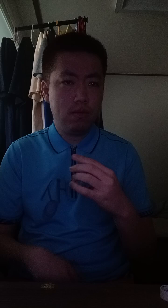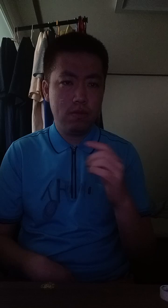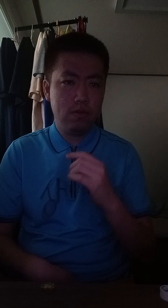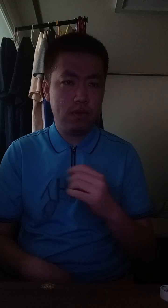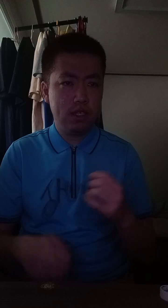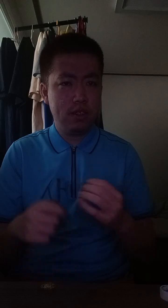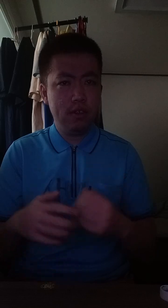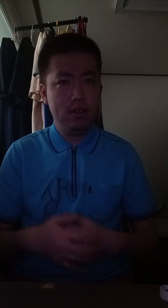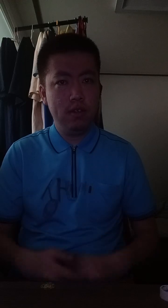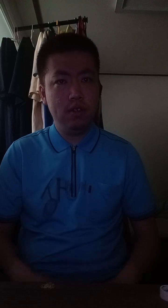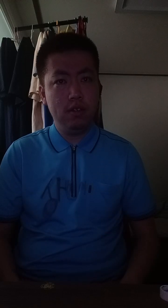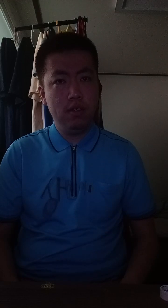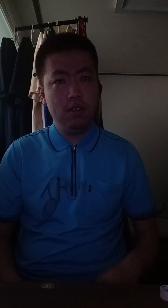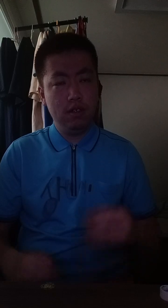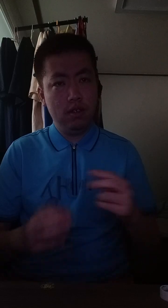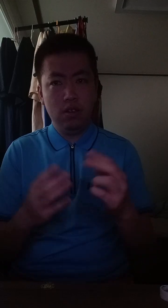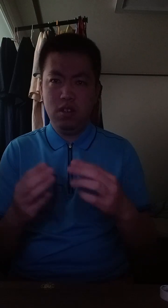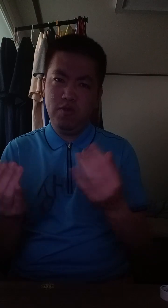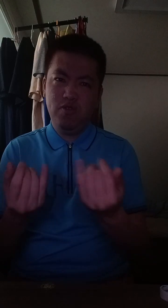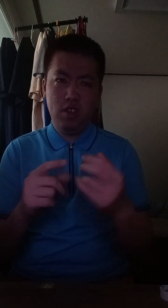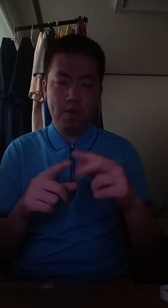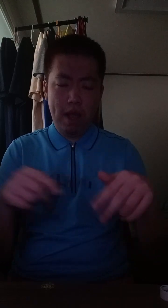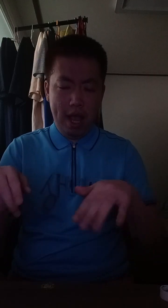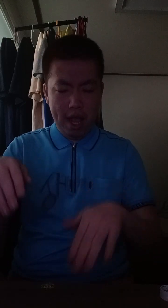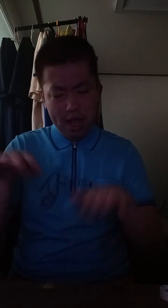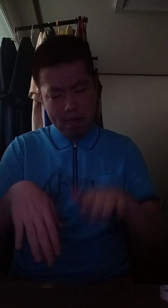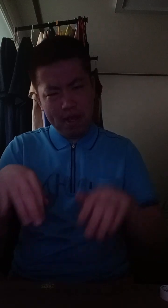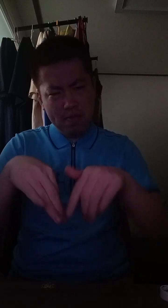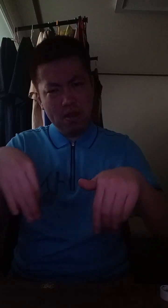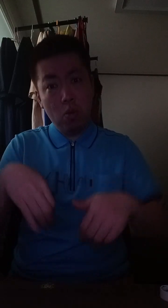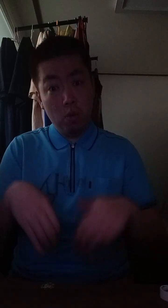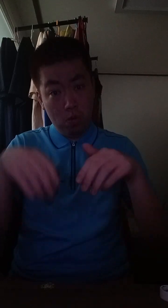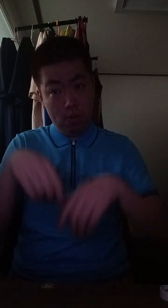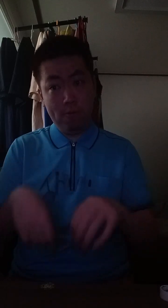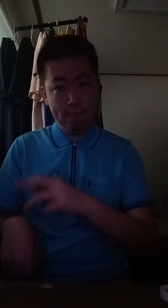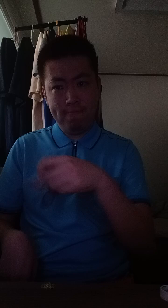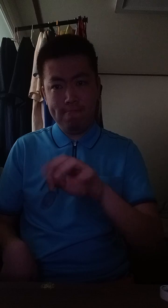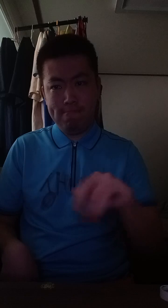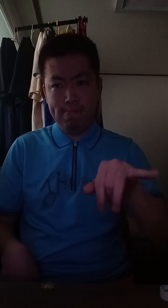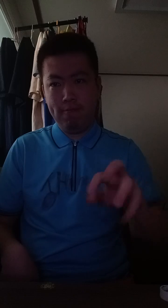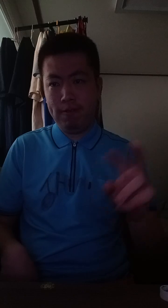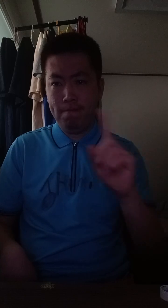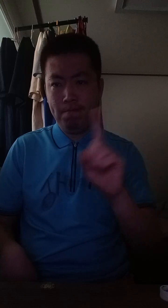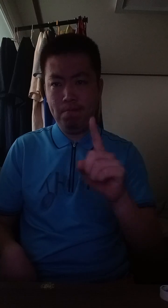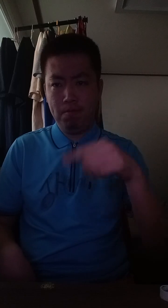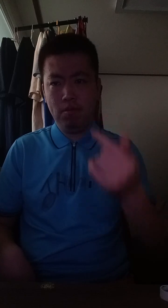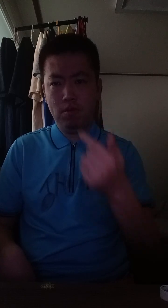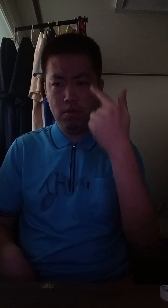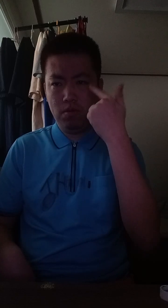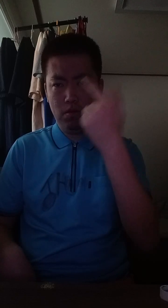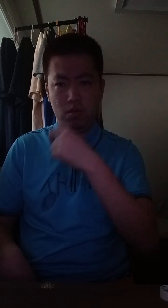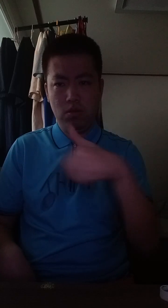같아요. 부주의로 발생한 발빠짐 사고의 경우 승객 책임이라 보상하지 않는 게 원칙입니다.